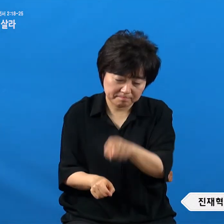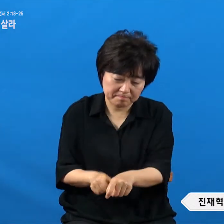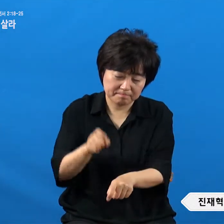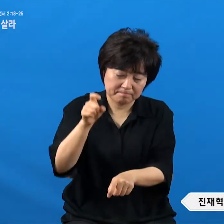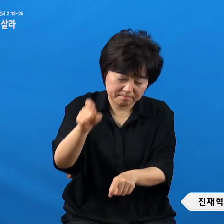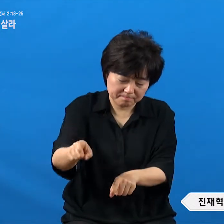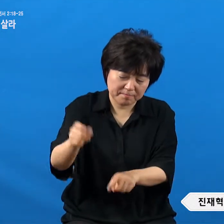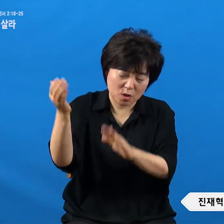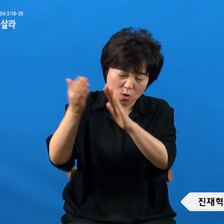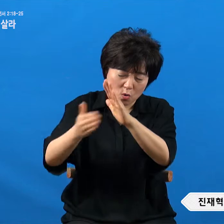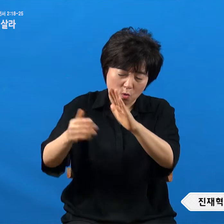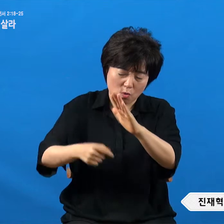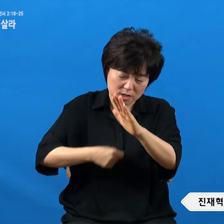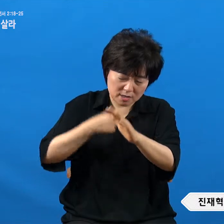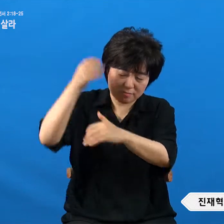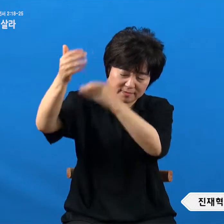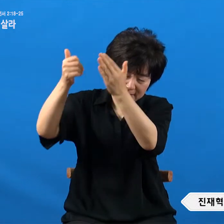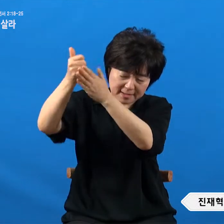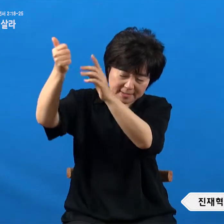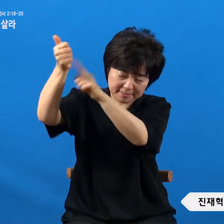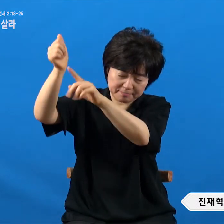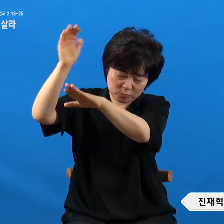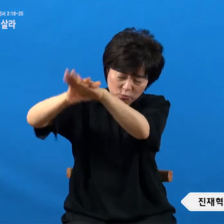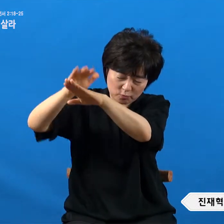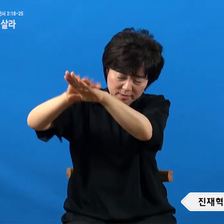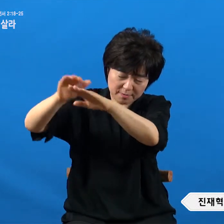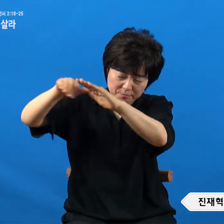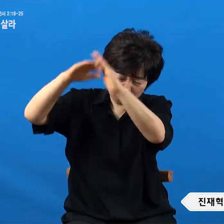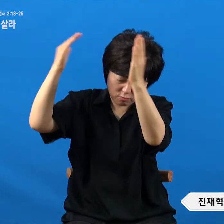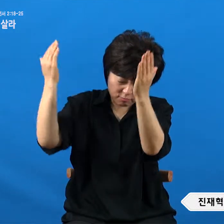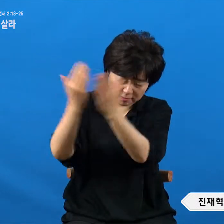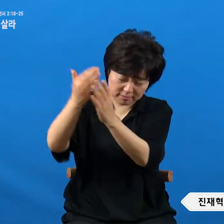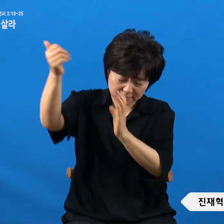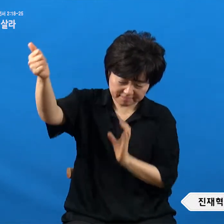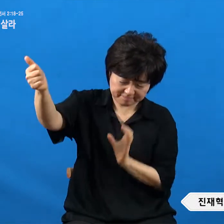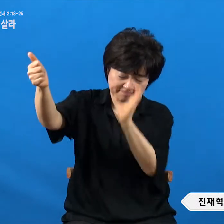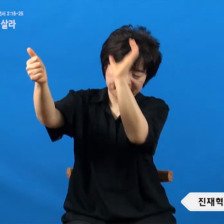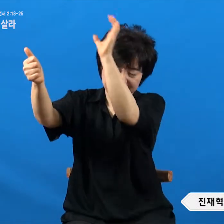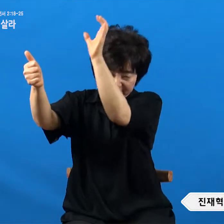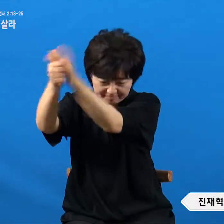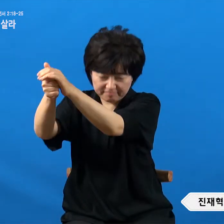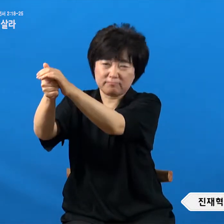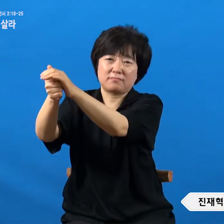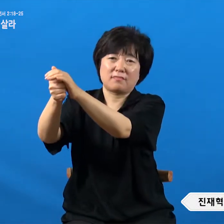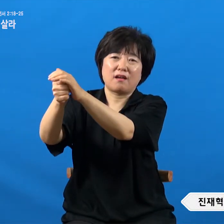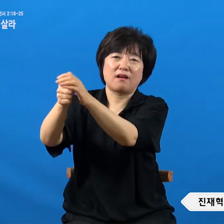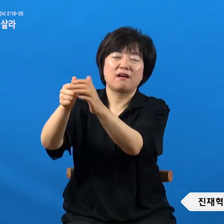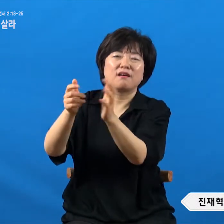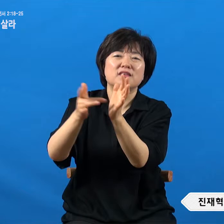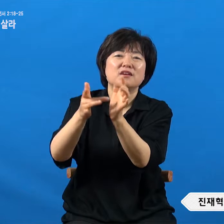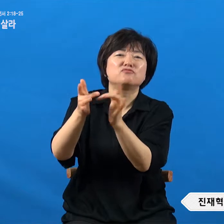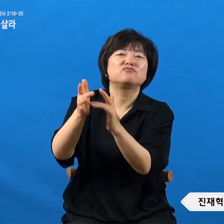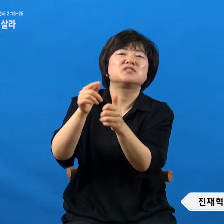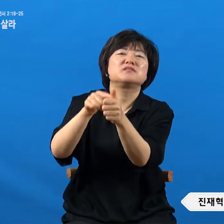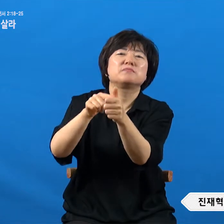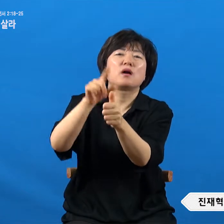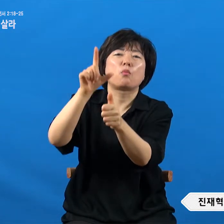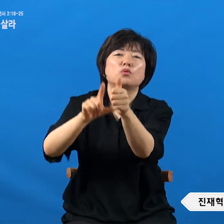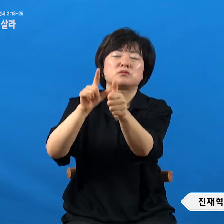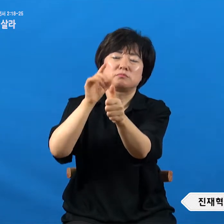공의로운 그분께 모든 것을 맡겼던 주님의 모습을 옆에서 그렇게